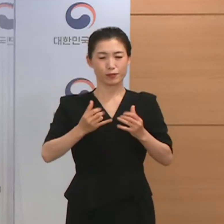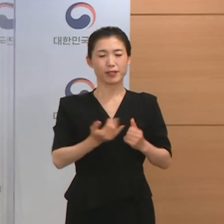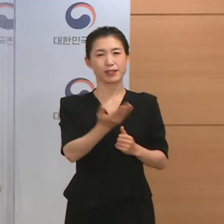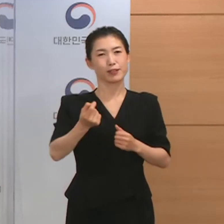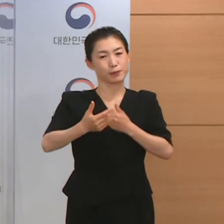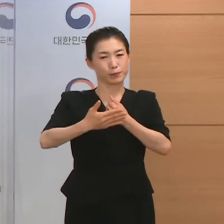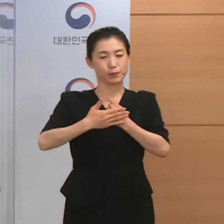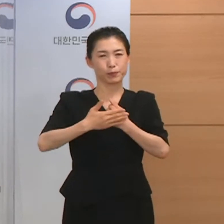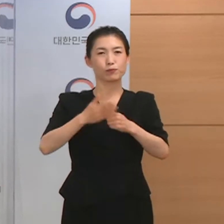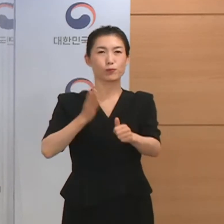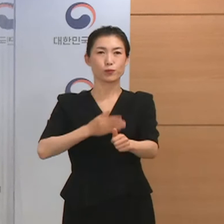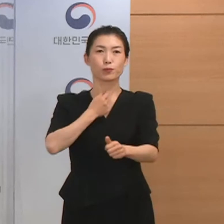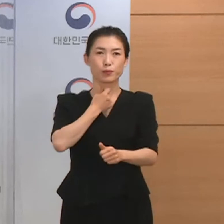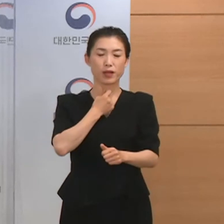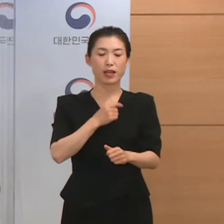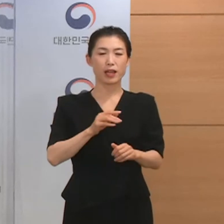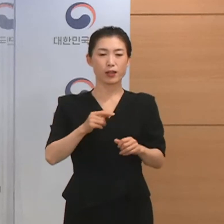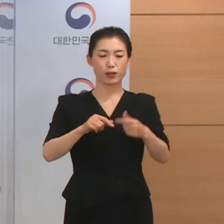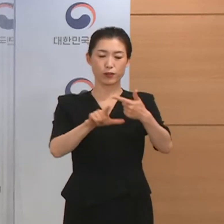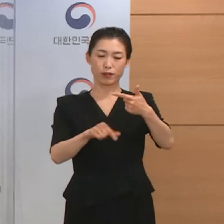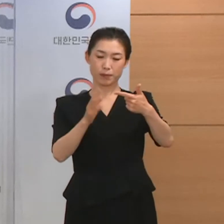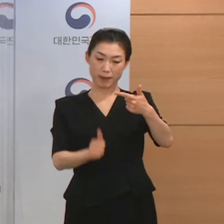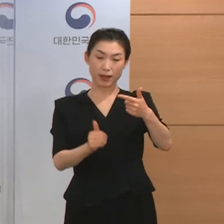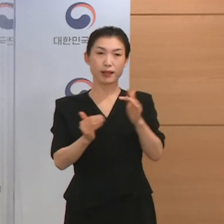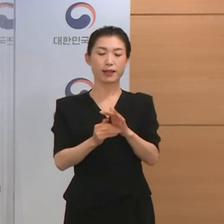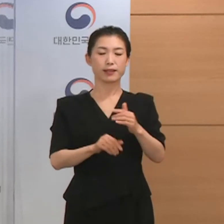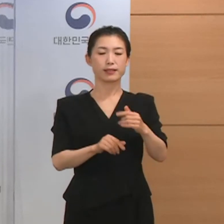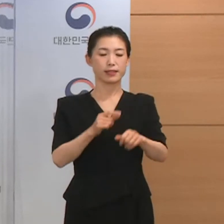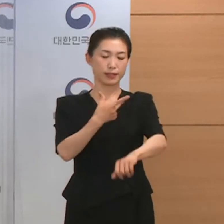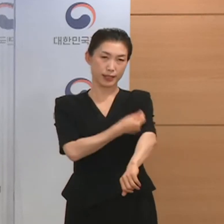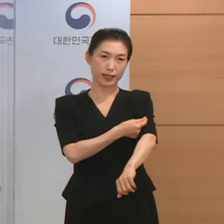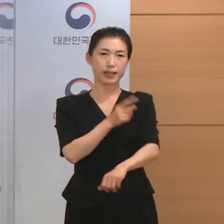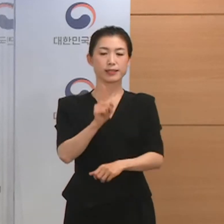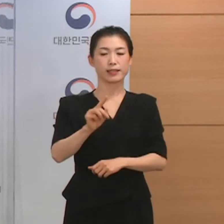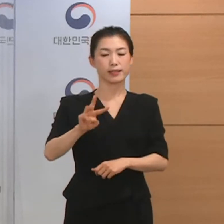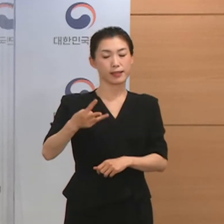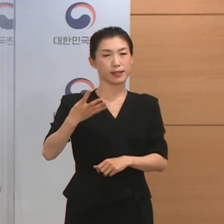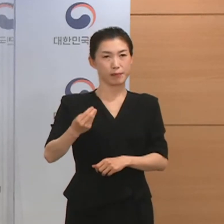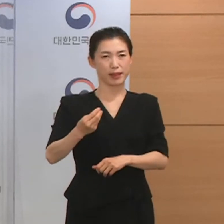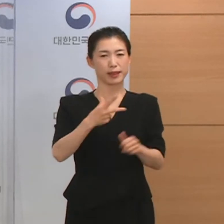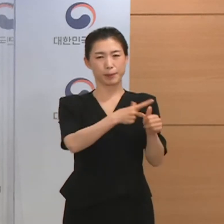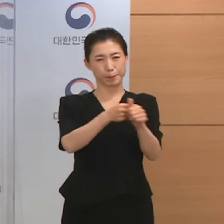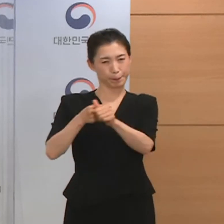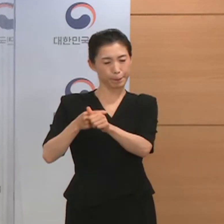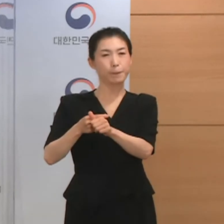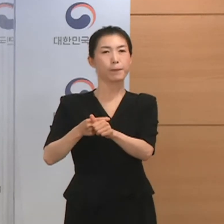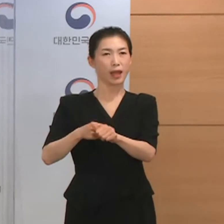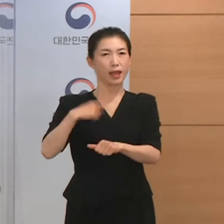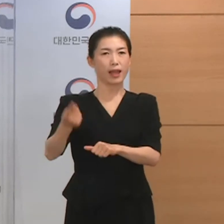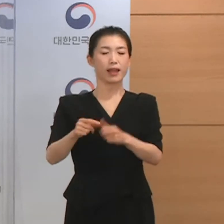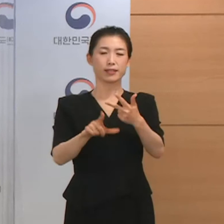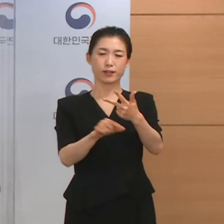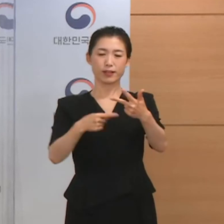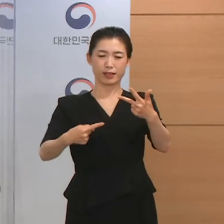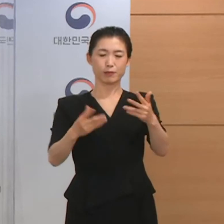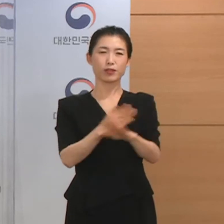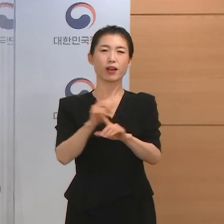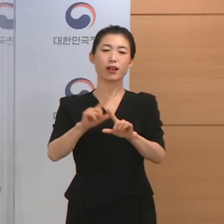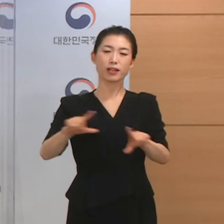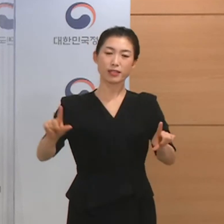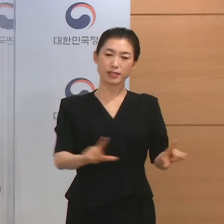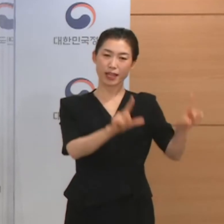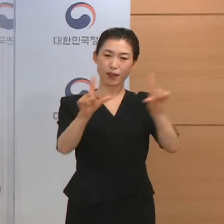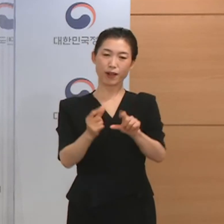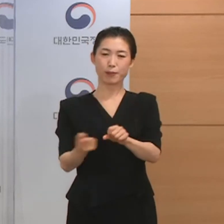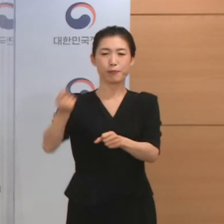도와주셔서 반드시 이러한 목표가 달성돼서 7월부터 각종 일상 회복들의 길들이 시작될 수 있도록